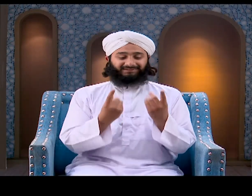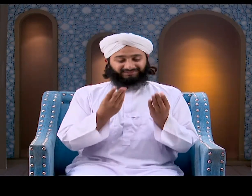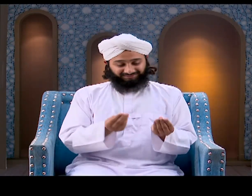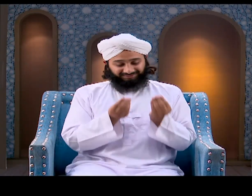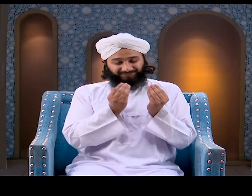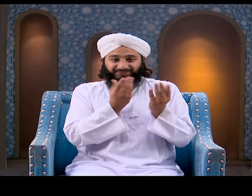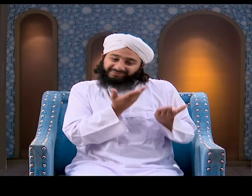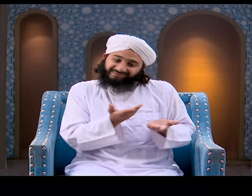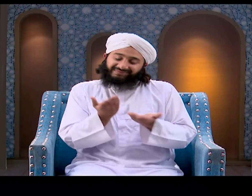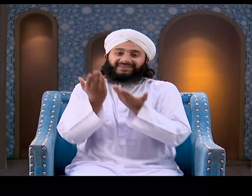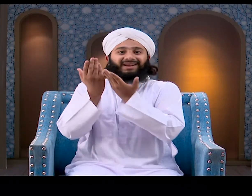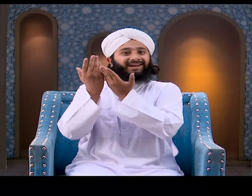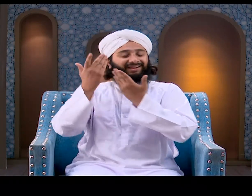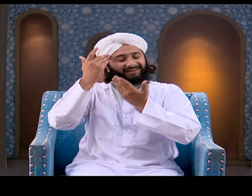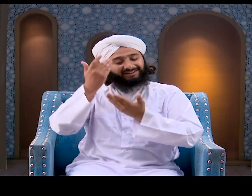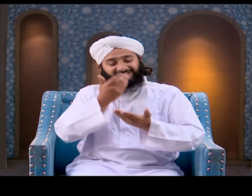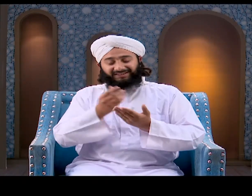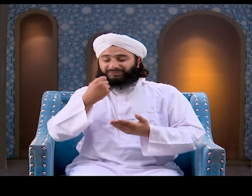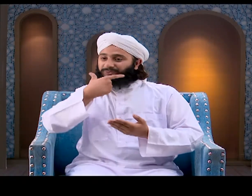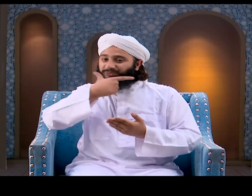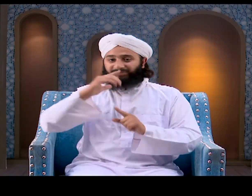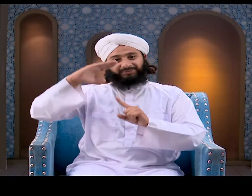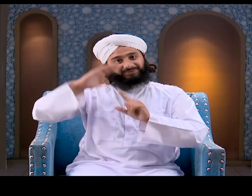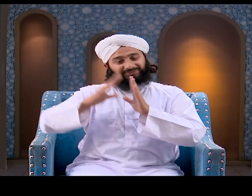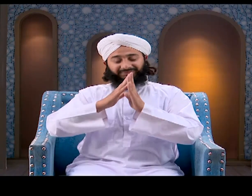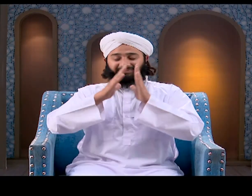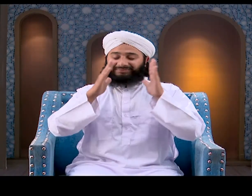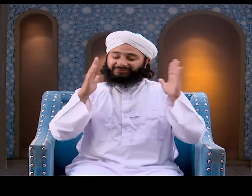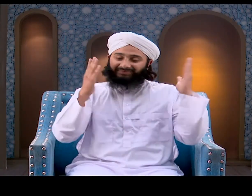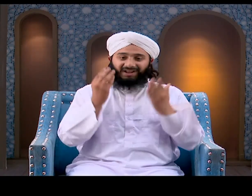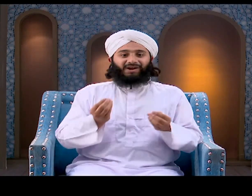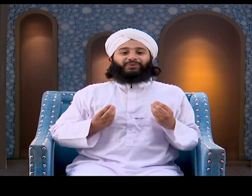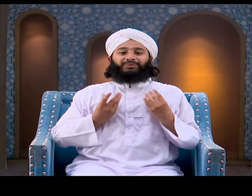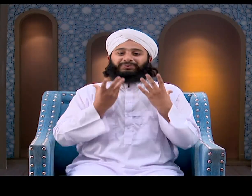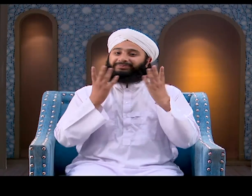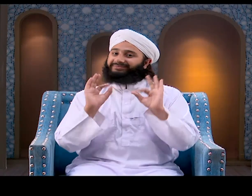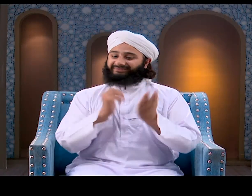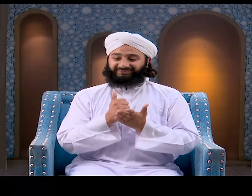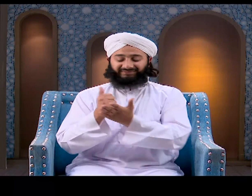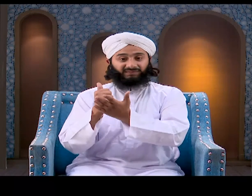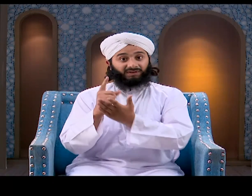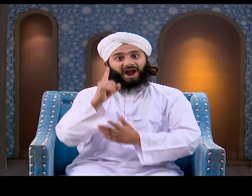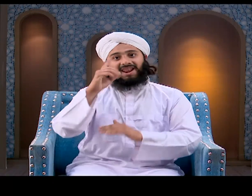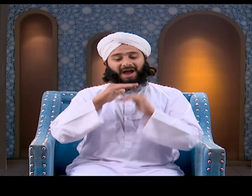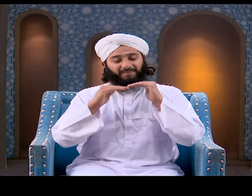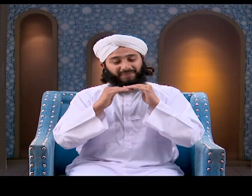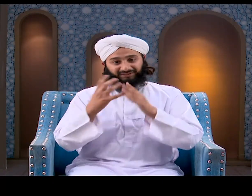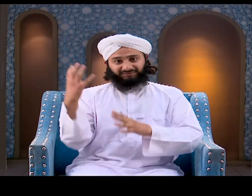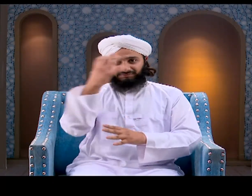میں رہی، اب قابل تعریف ہو کر نکل، تیرے لیے راحت اور مسرت اور پاکیزہ رزق کی خوشخبری ہے، اور یہ بھی کہ تیرا رب تجھ